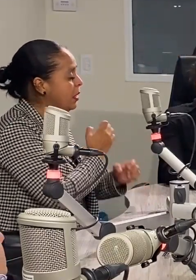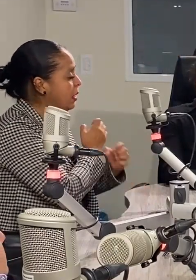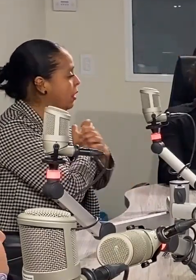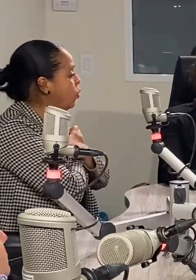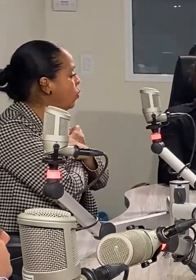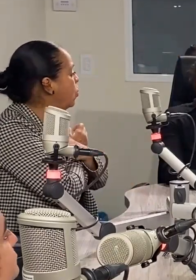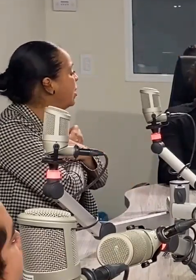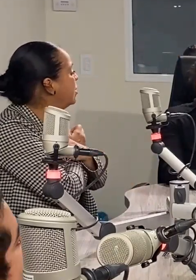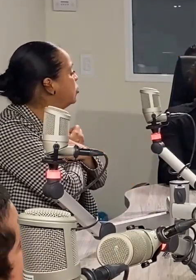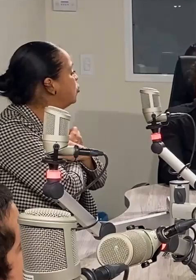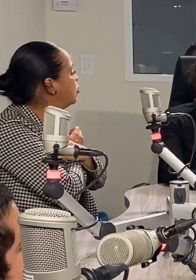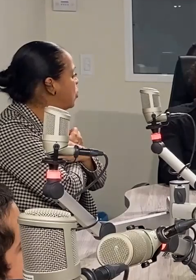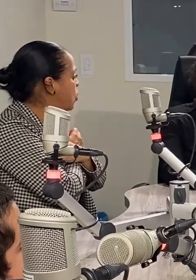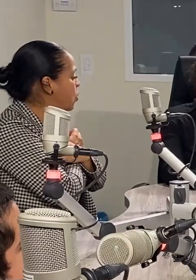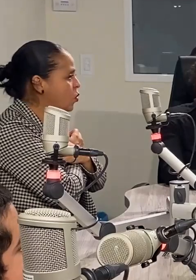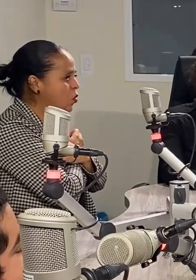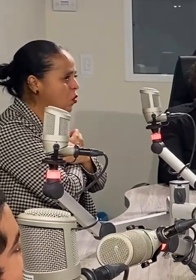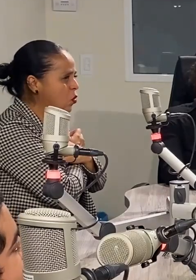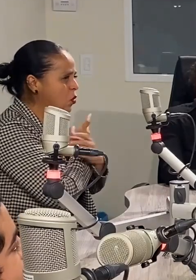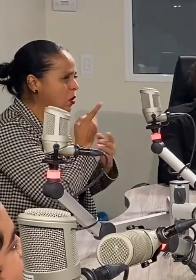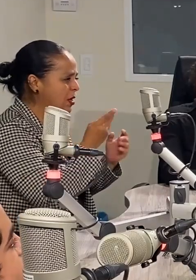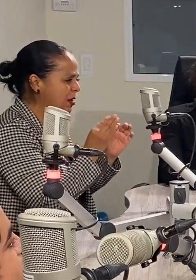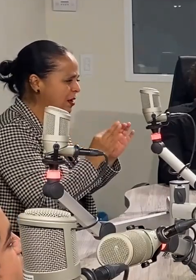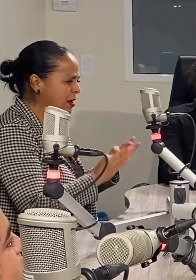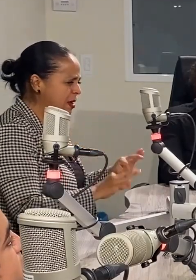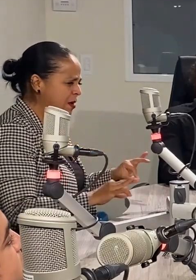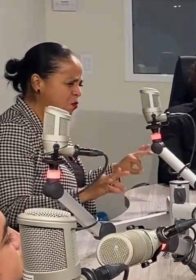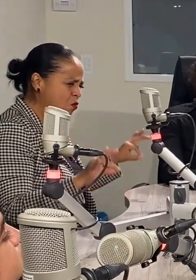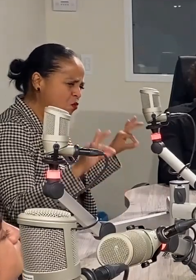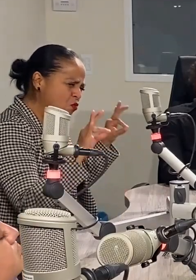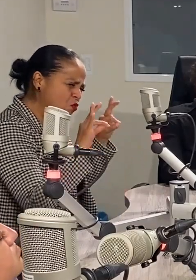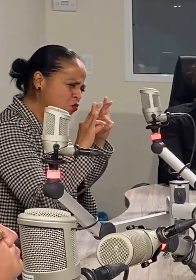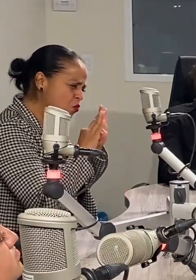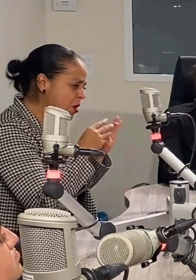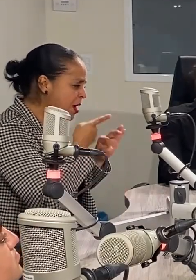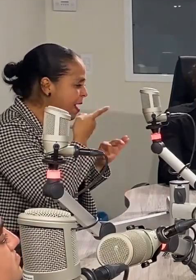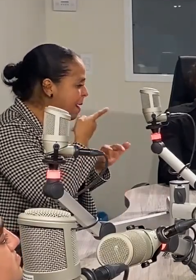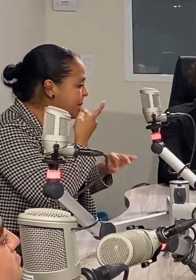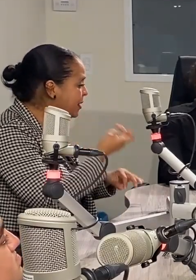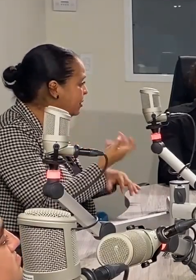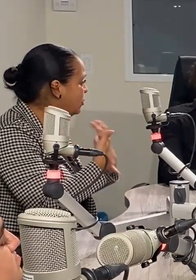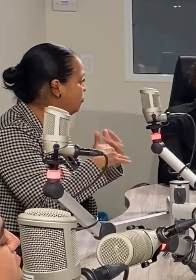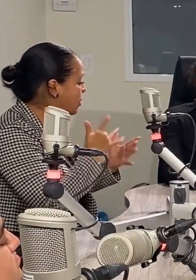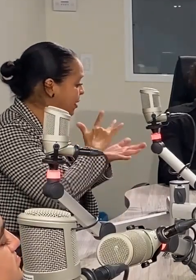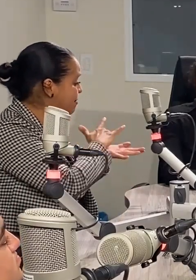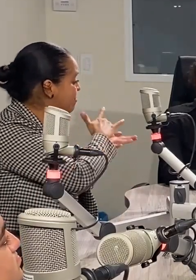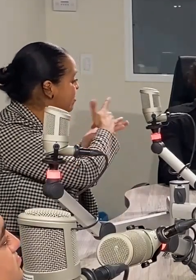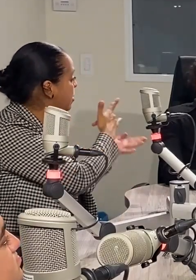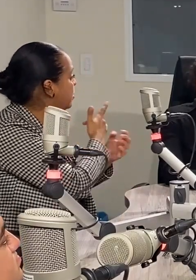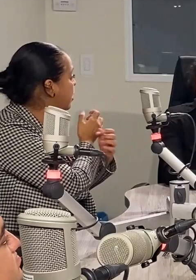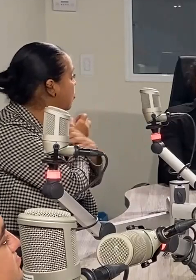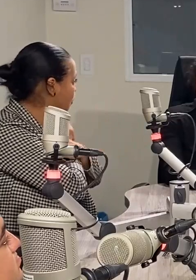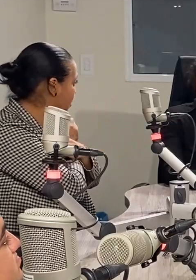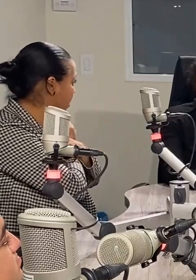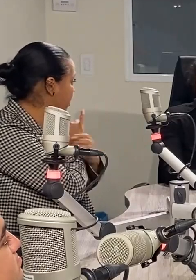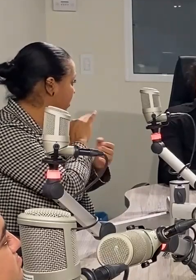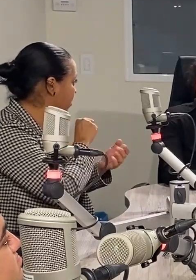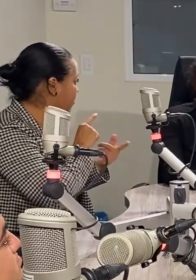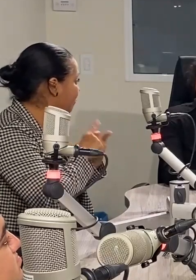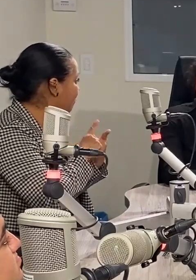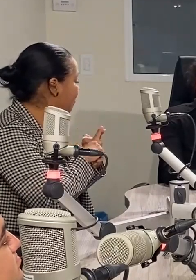educación, es tan importante hablar de esto porque también gracias a la educación es que tenemos en esta ocasión,